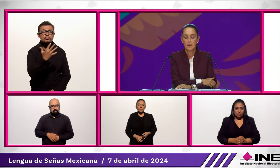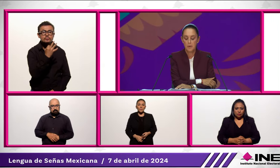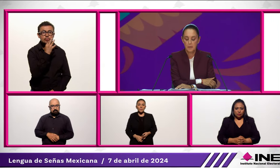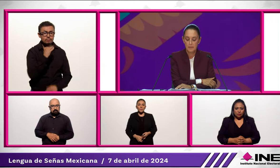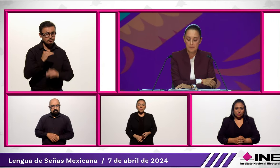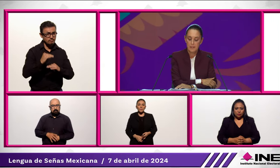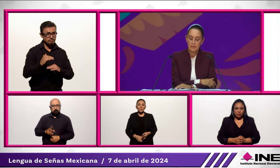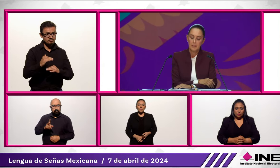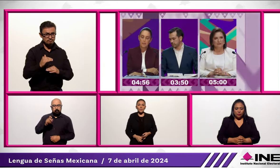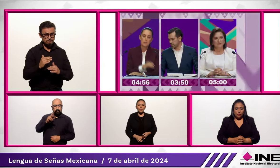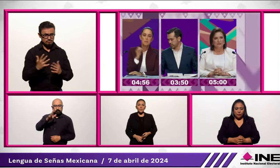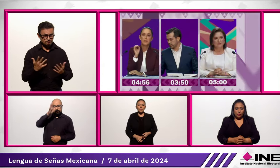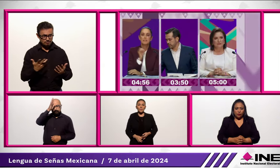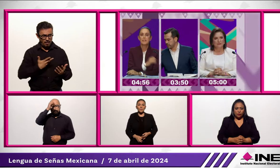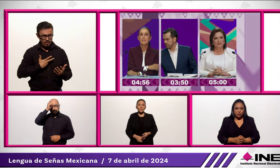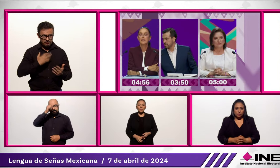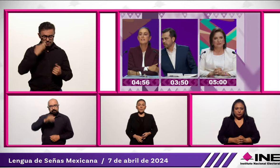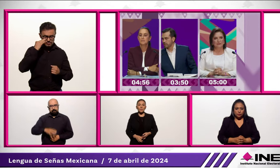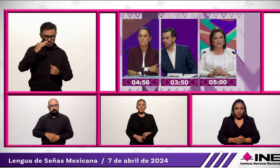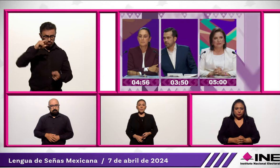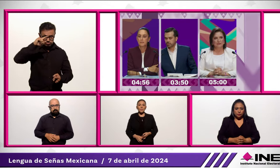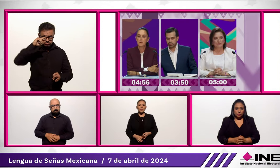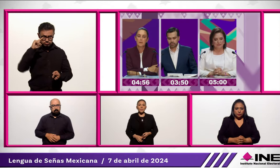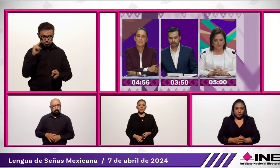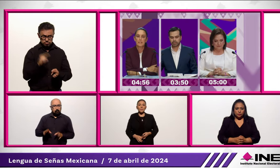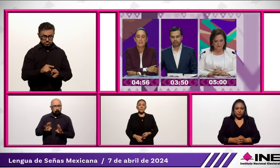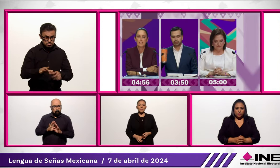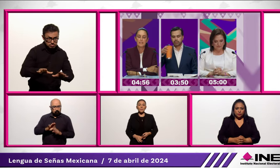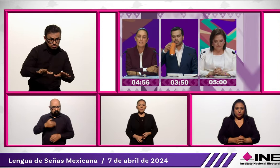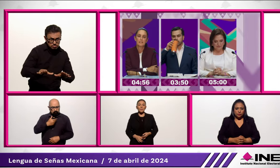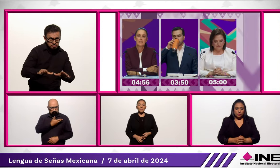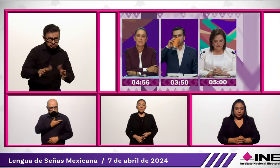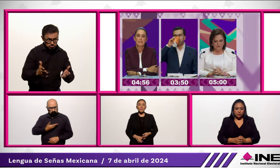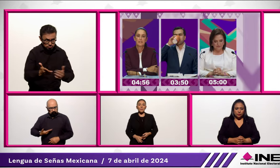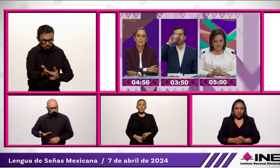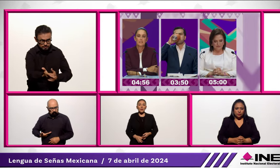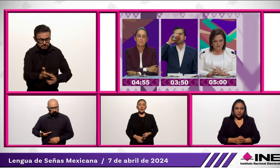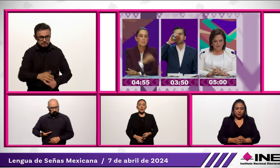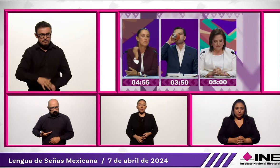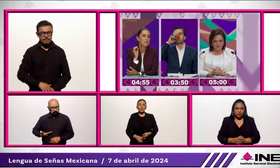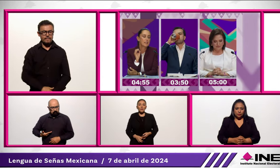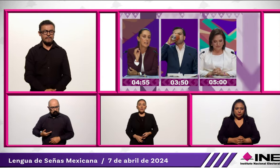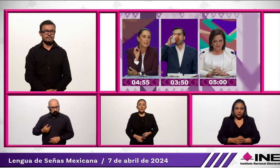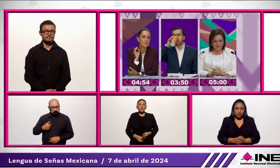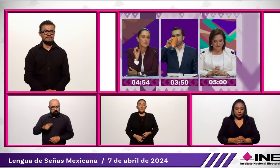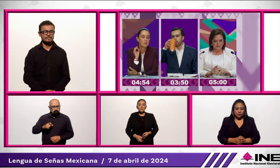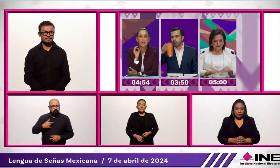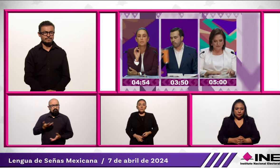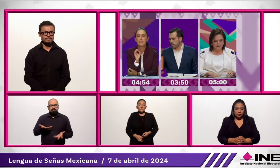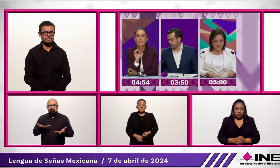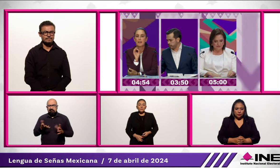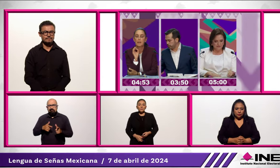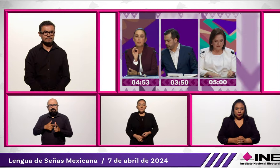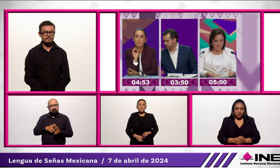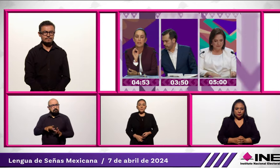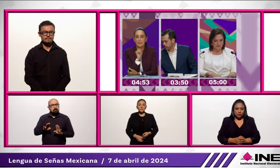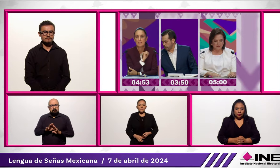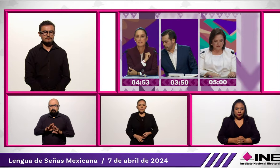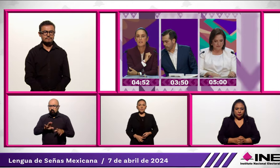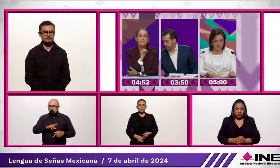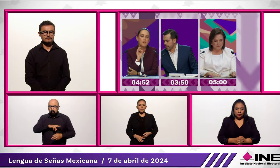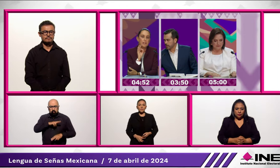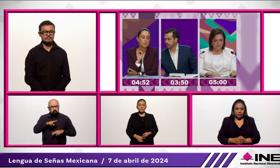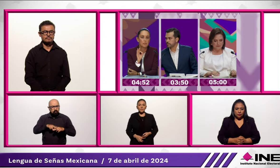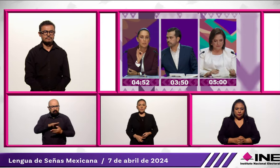bolsa de tiempo. De acuerdo. Cada participación 1:30. Como presidenta, vamos a seguir con la austeridad